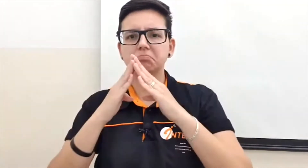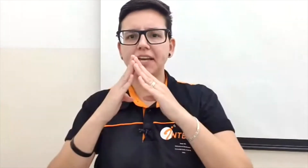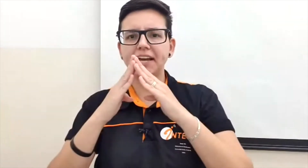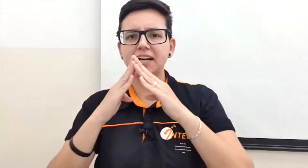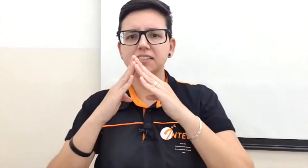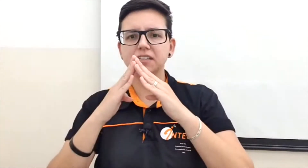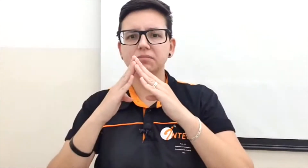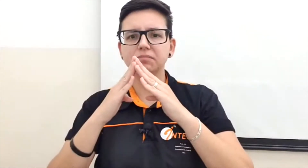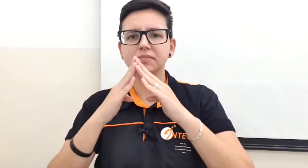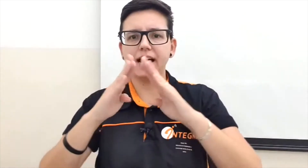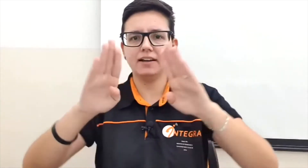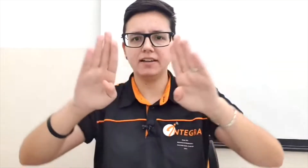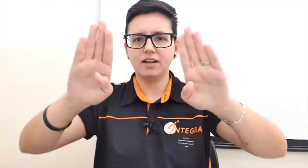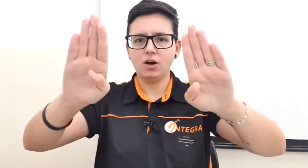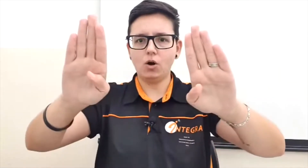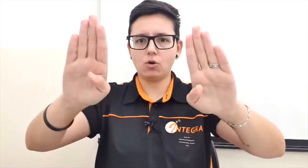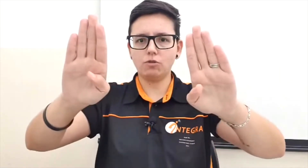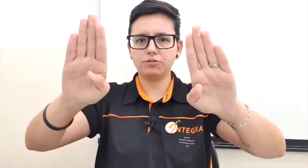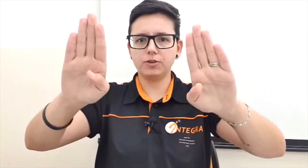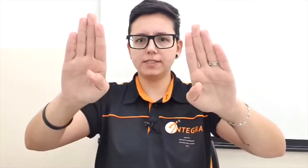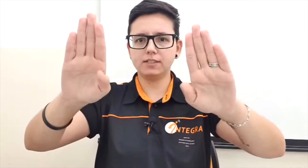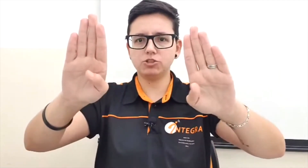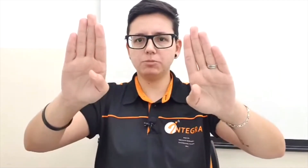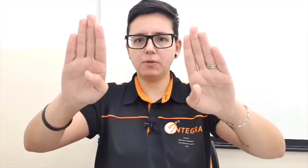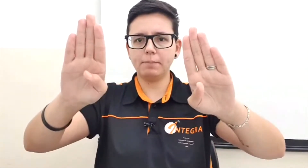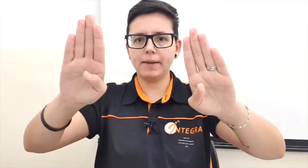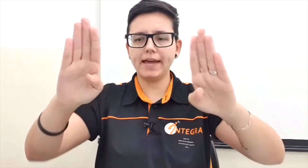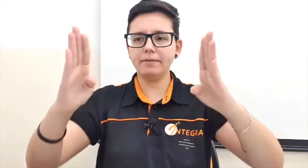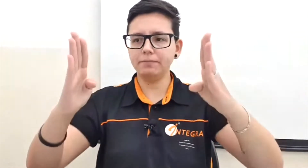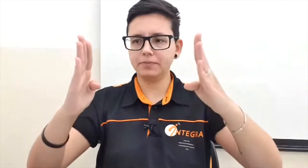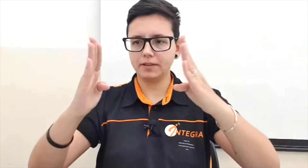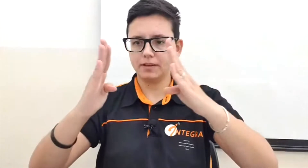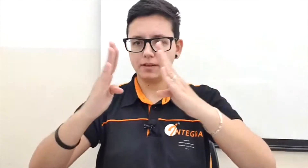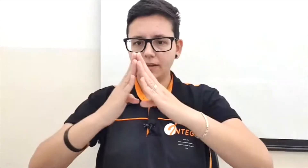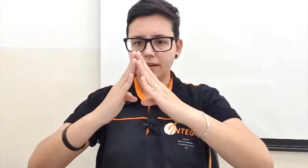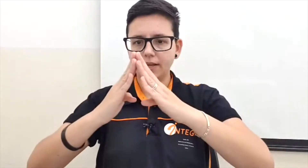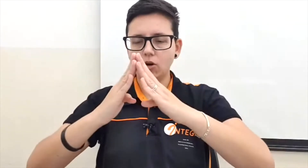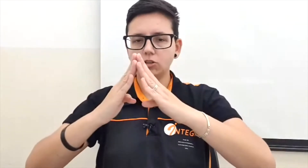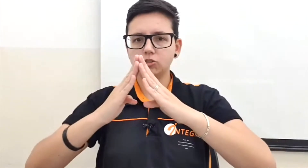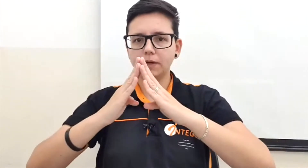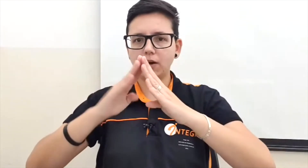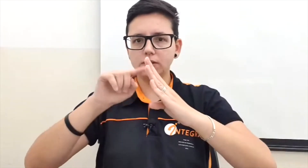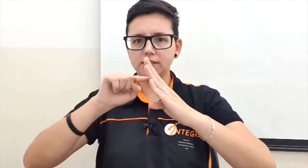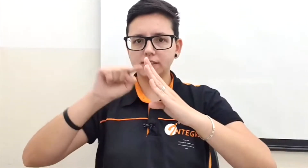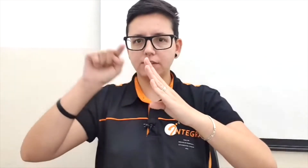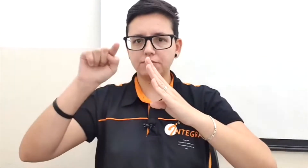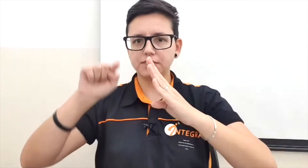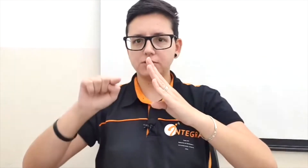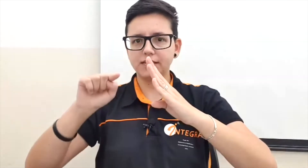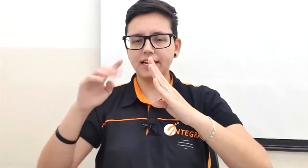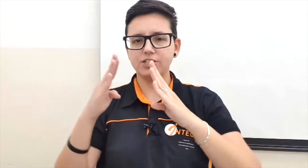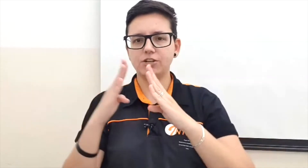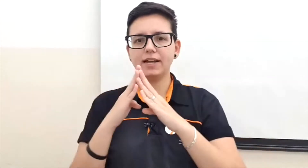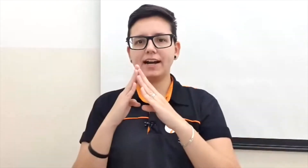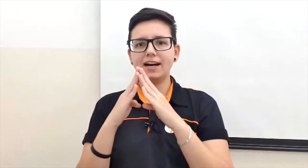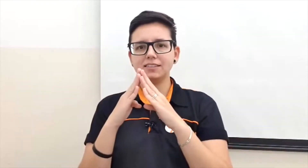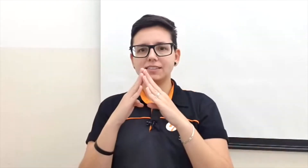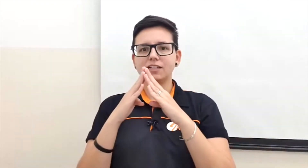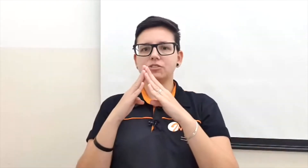em casa. Tá? Ó, configuração de mão em B. Encosta uma na outra, você vai fazer o telhadinho da casa, esse aqui é o